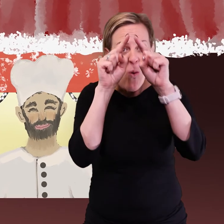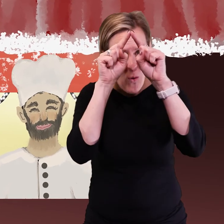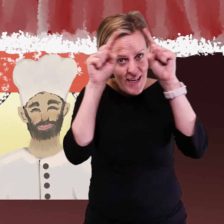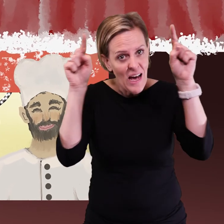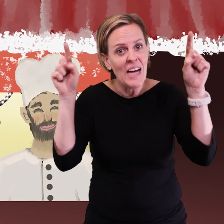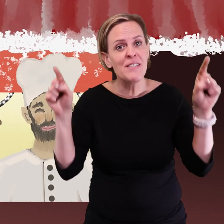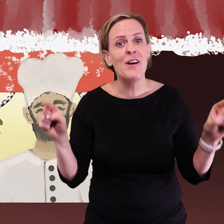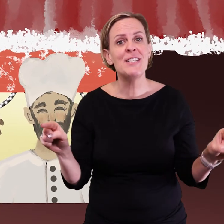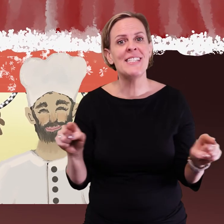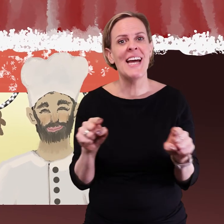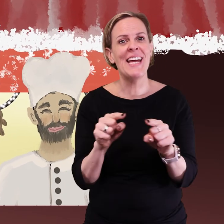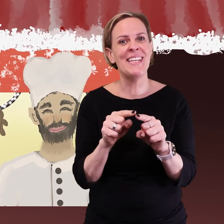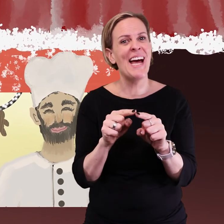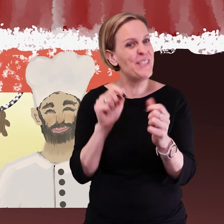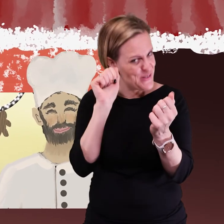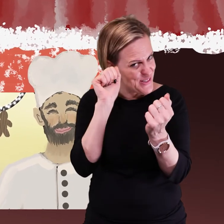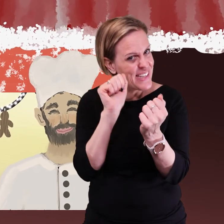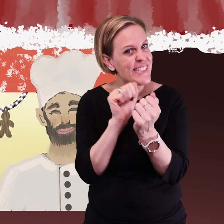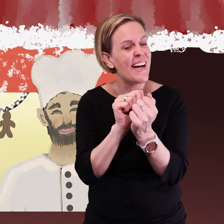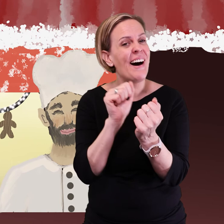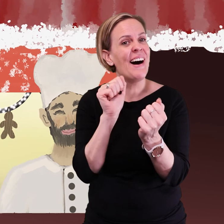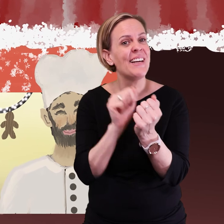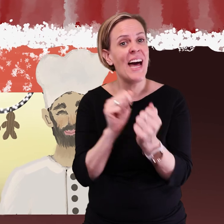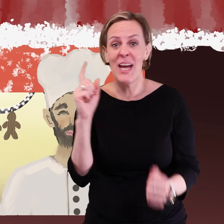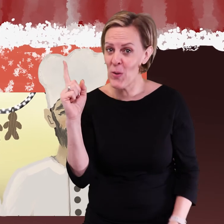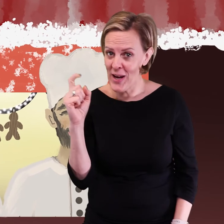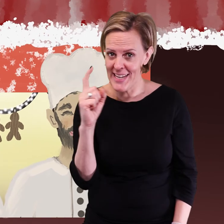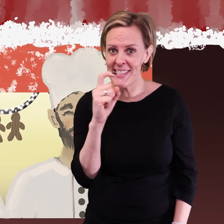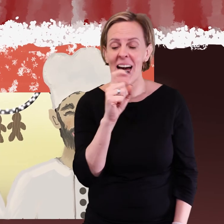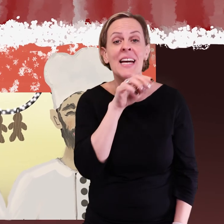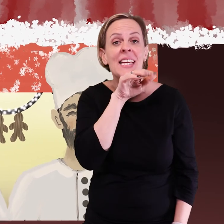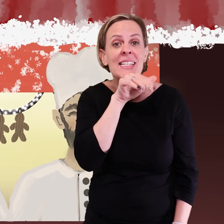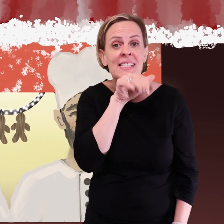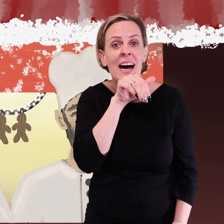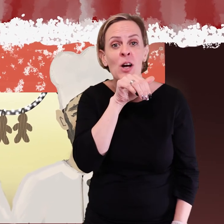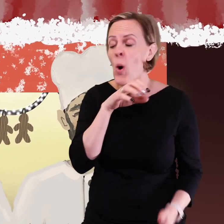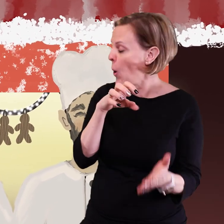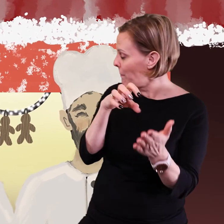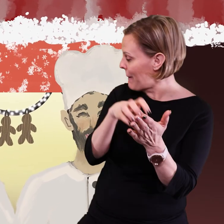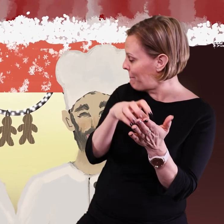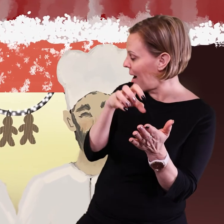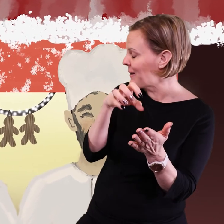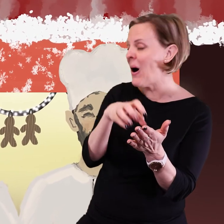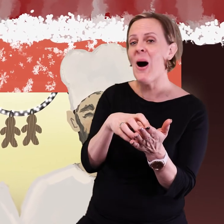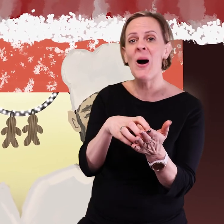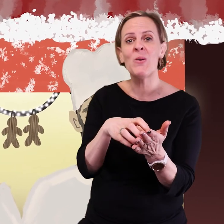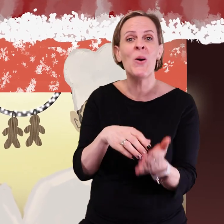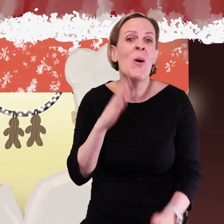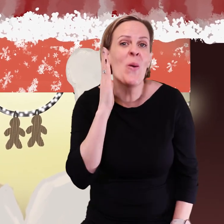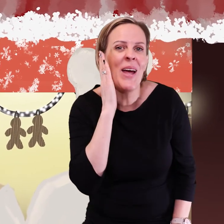Och i hans fönster hänger ju grönsaker och hästar, grisar och pepparkakor. Och